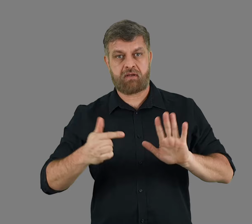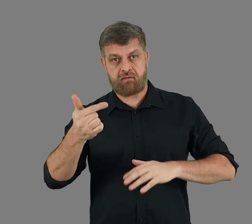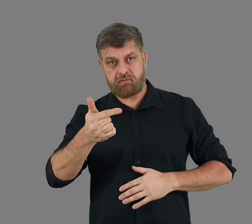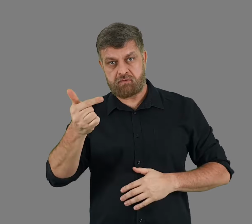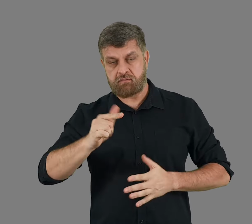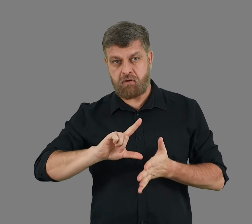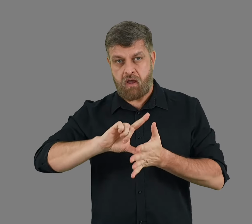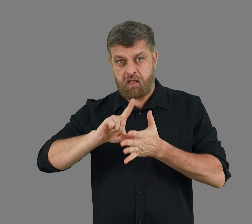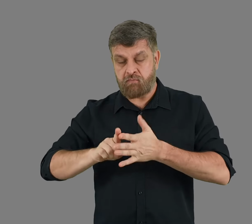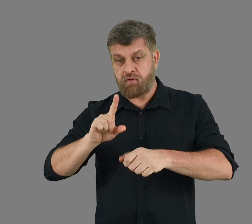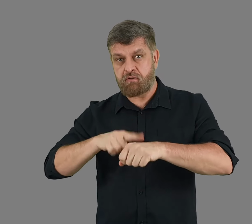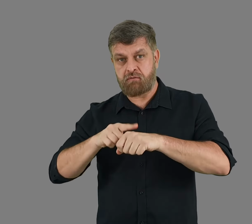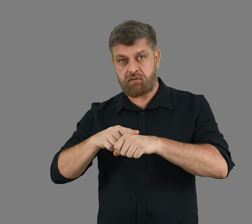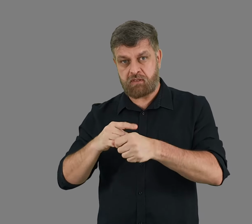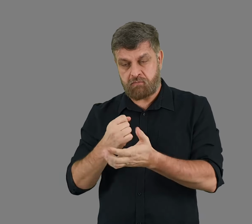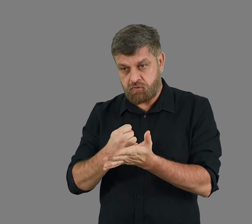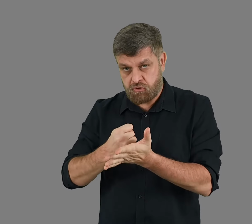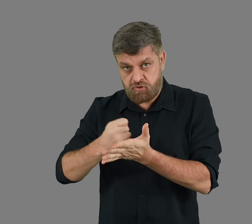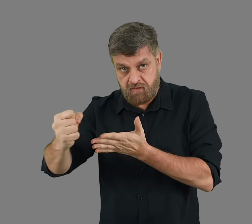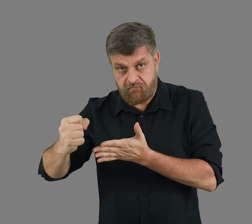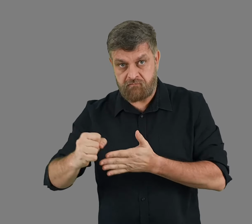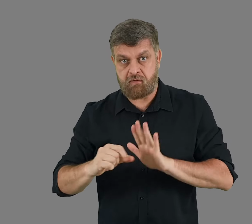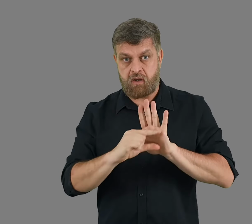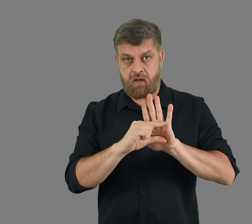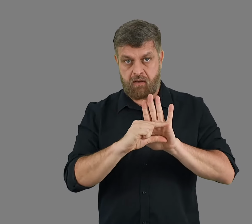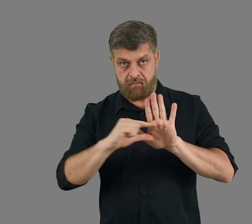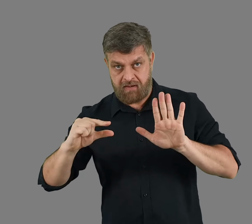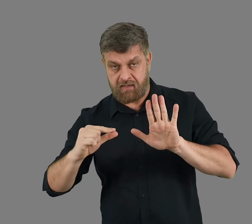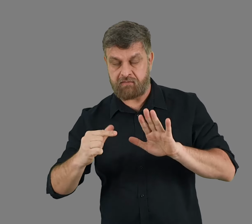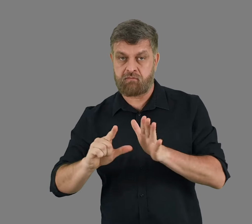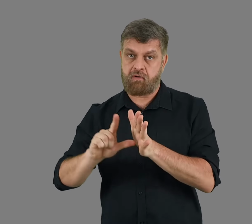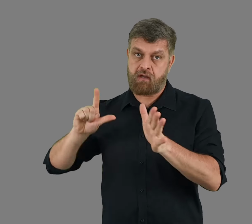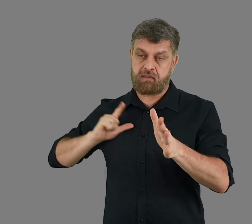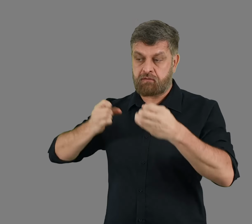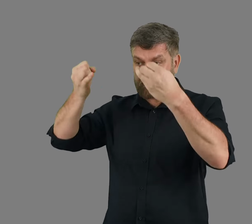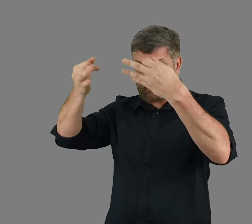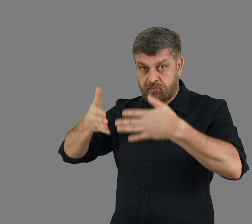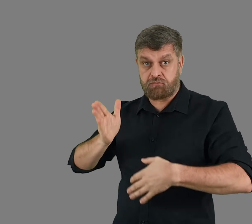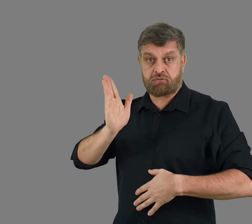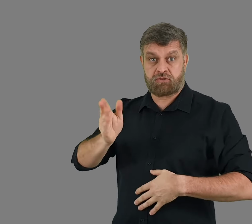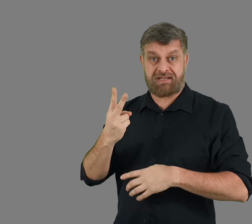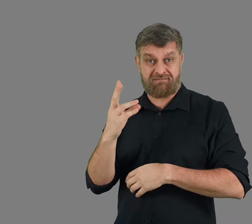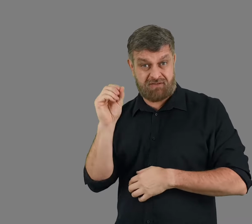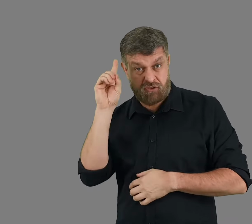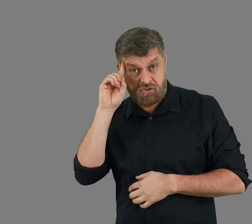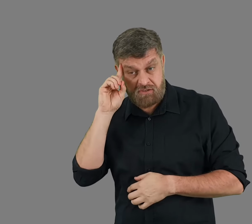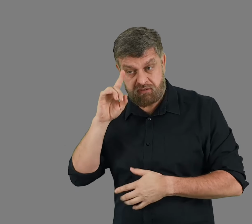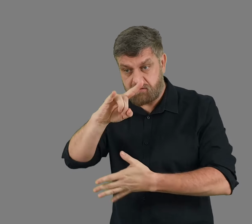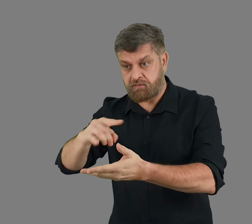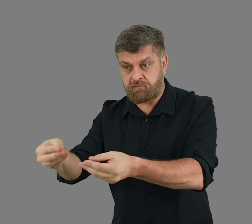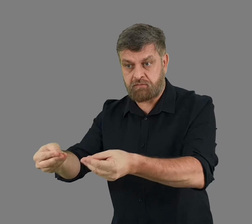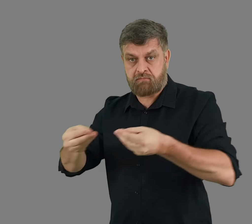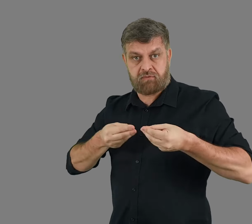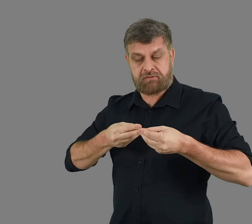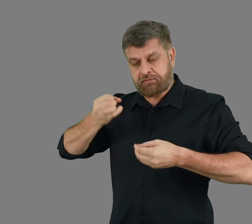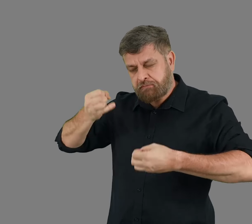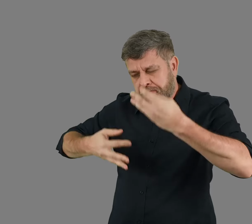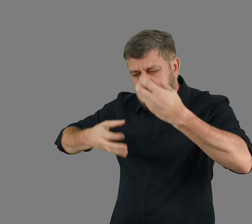do prazo, descrito no parágrafo anterior, independentemente da apresentação de defesa, a representação